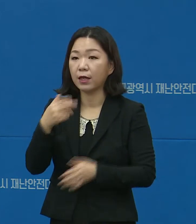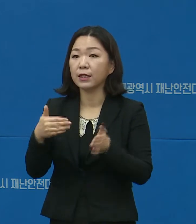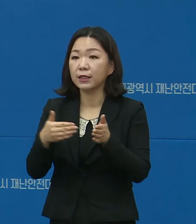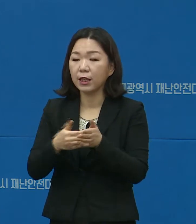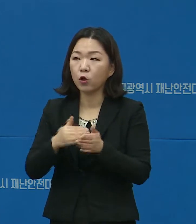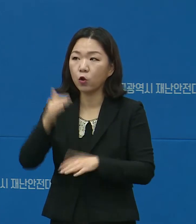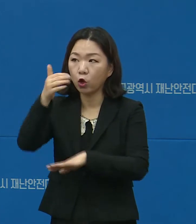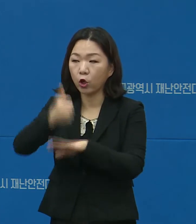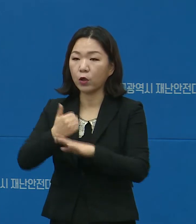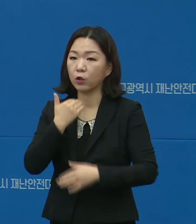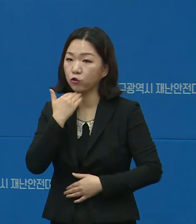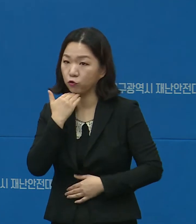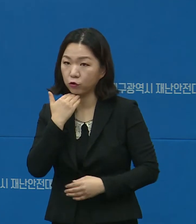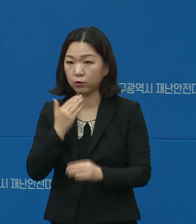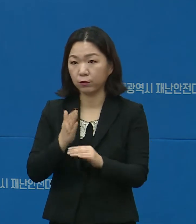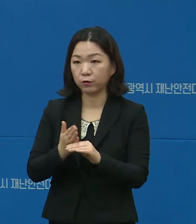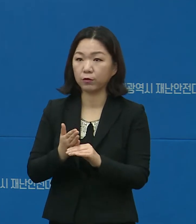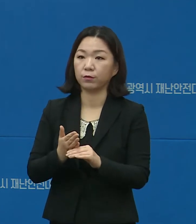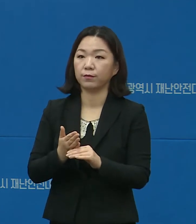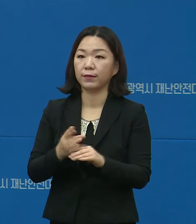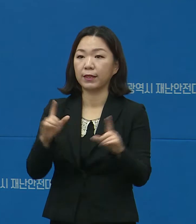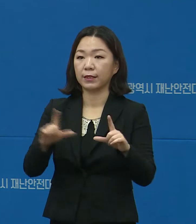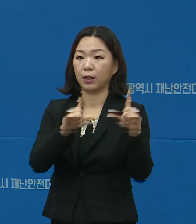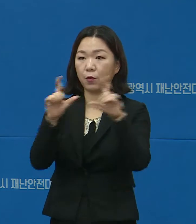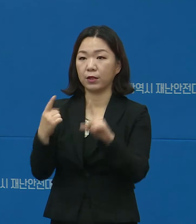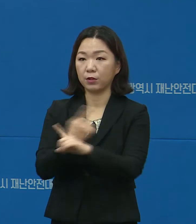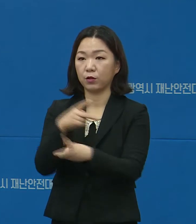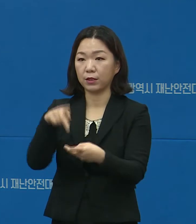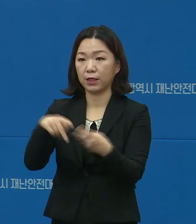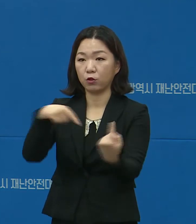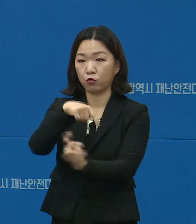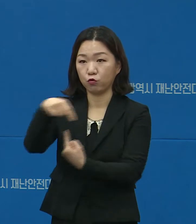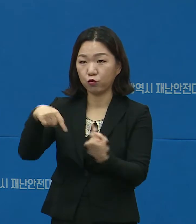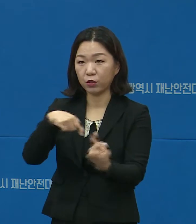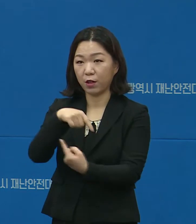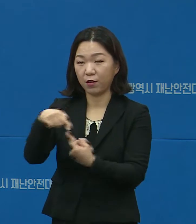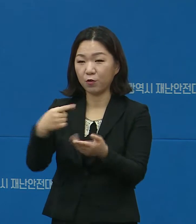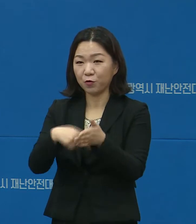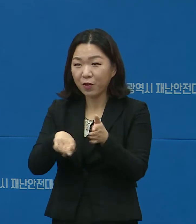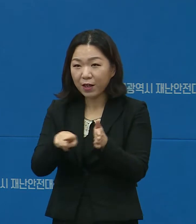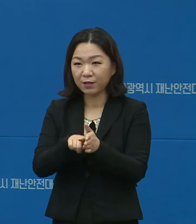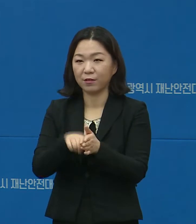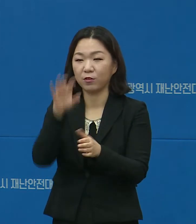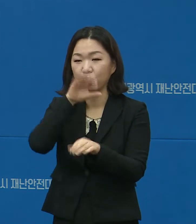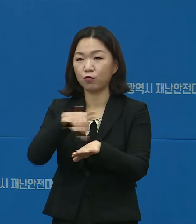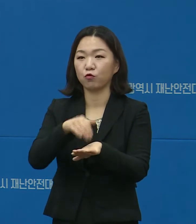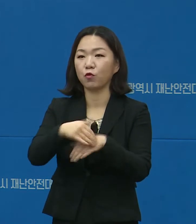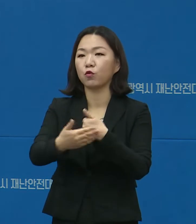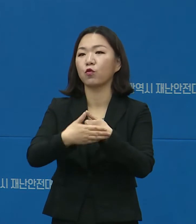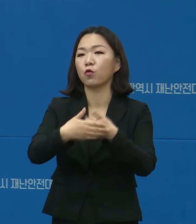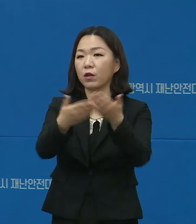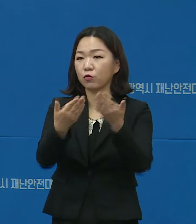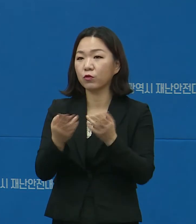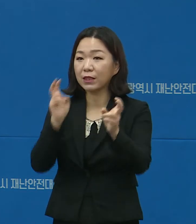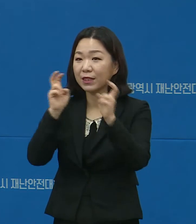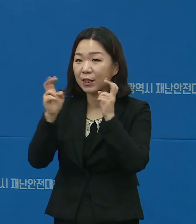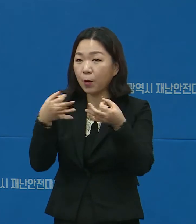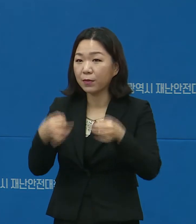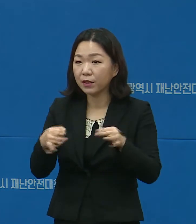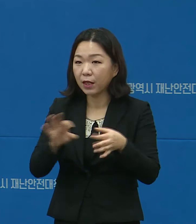있습니다. 한편 생활치료센터 운영을 위해 선뜻 연수원을 내어주신 기업은행 관계자